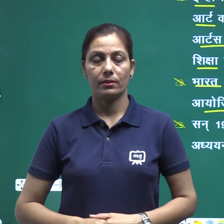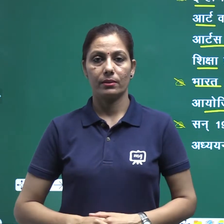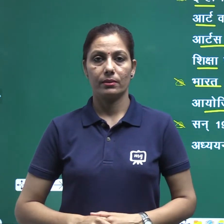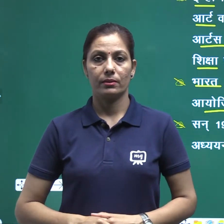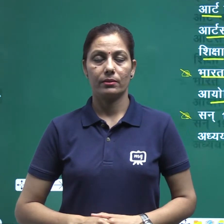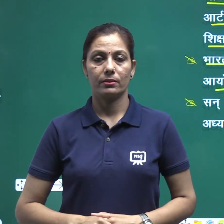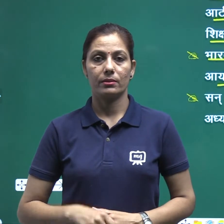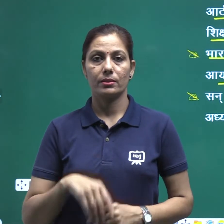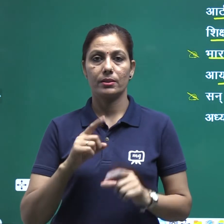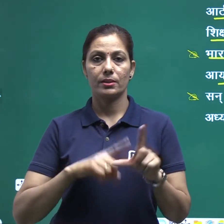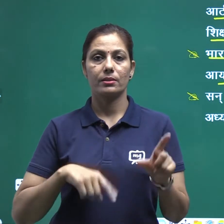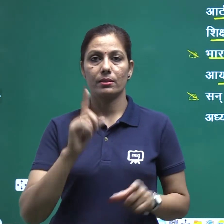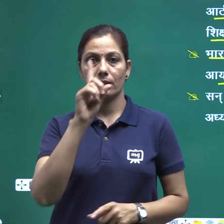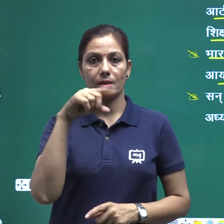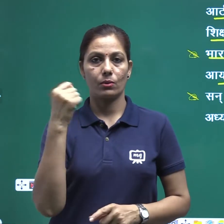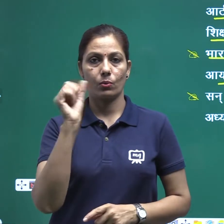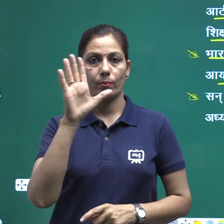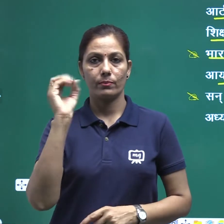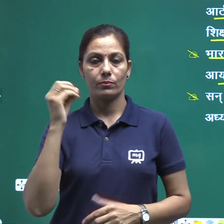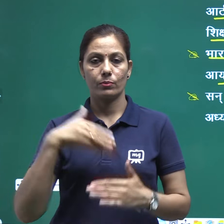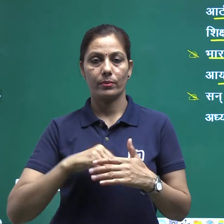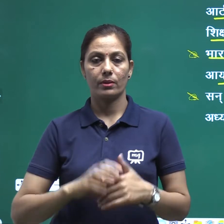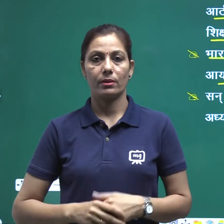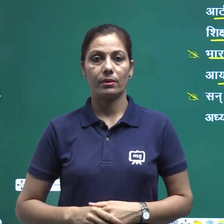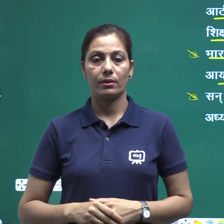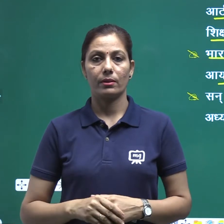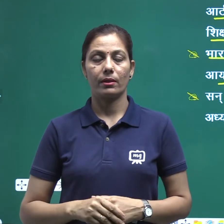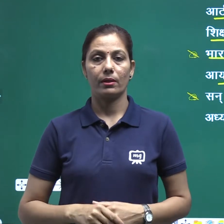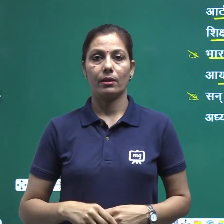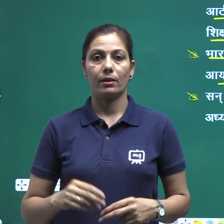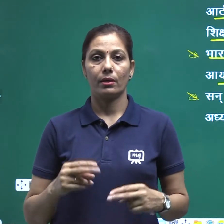सन 1950 में ये फ्रांस गए